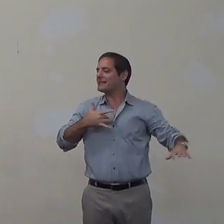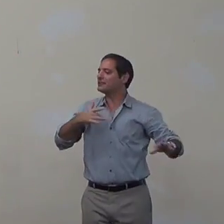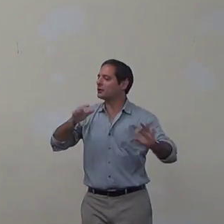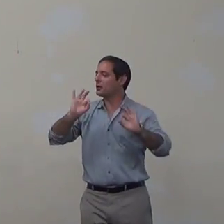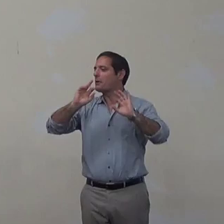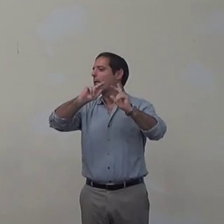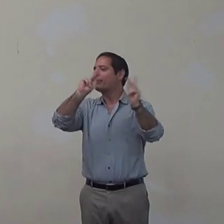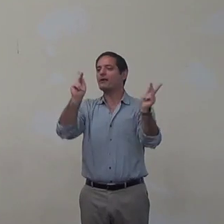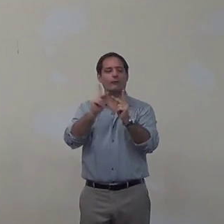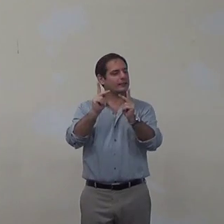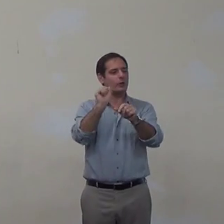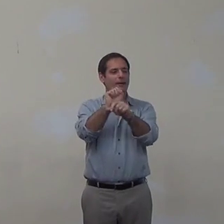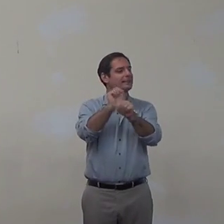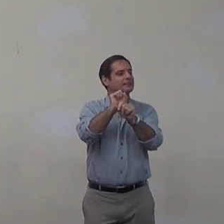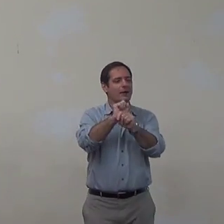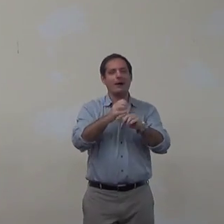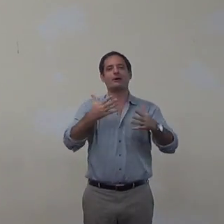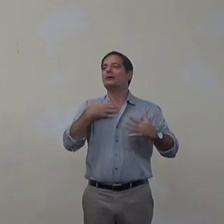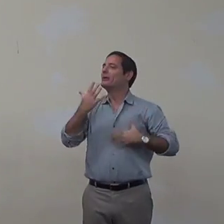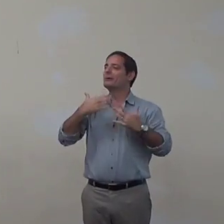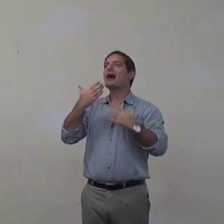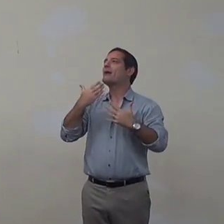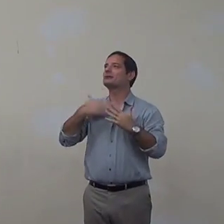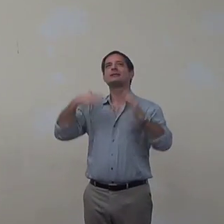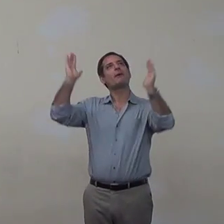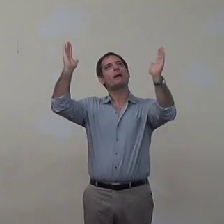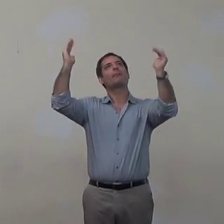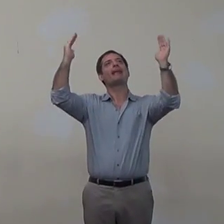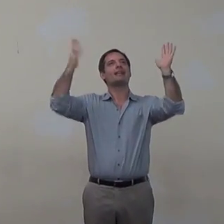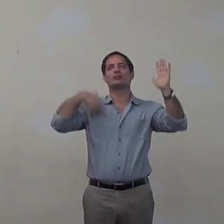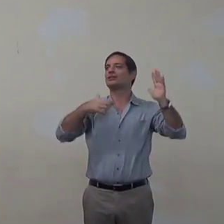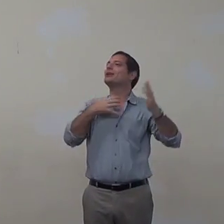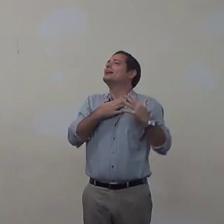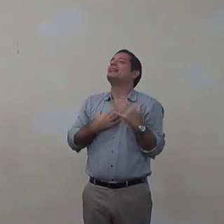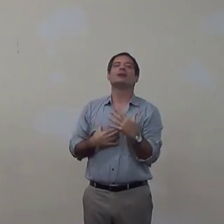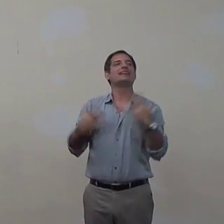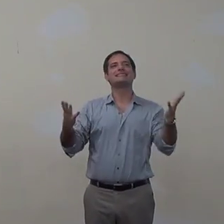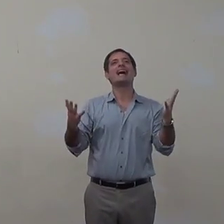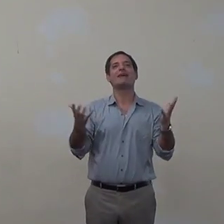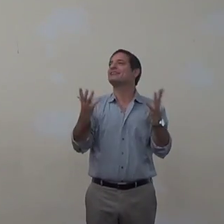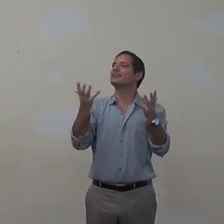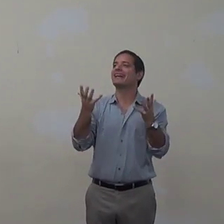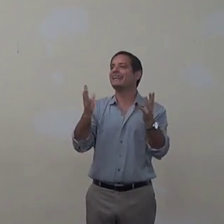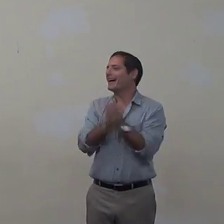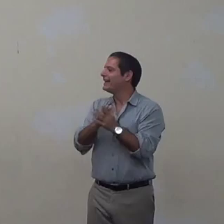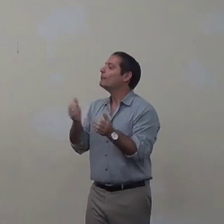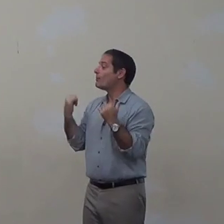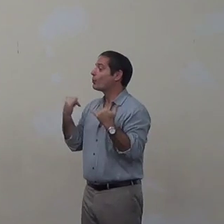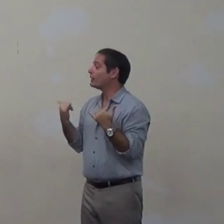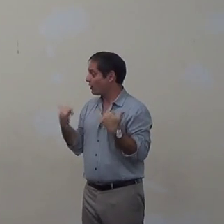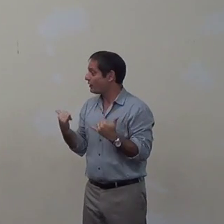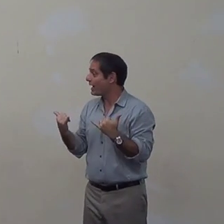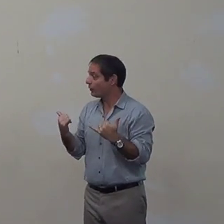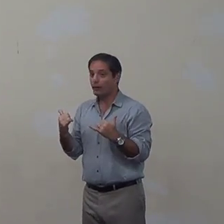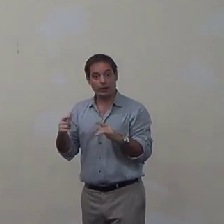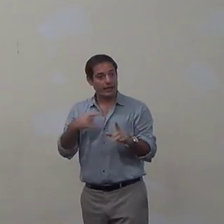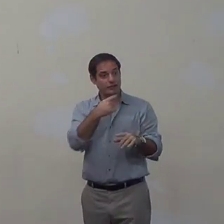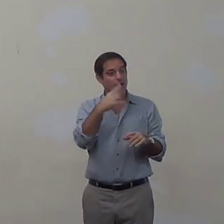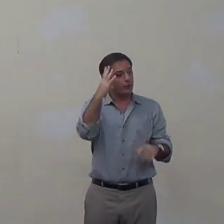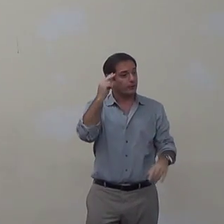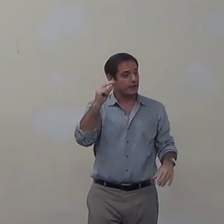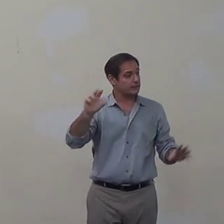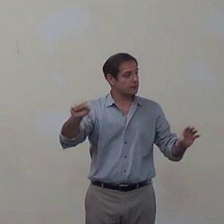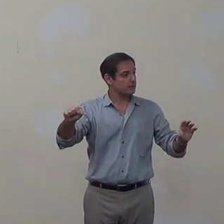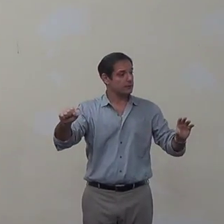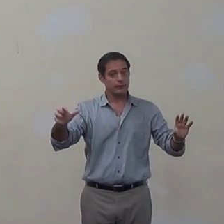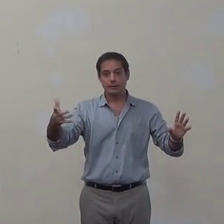Yo me siento perfecto para este trabajo. ¡Wow! Yo estaba esperando, yo lo deseaba, yo quería. Vamos, ¿cuándo? ¿Ahora voy? ¿Eso